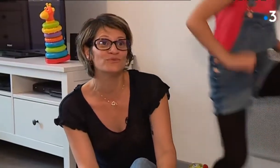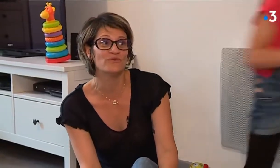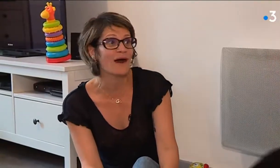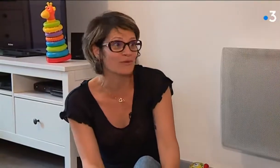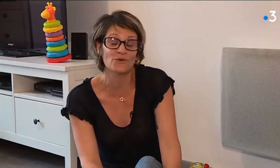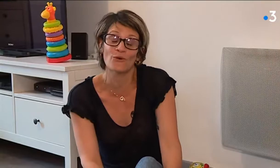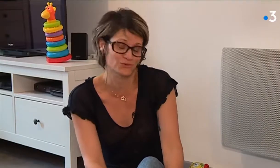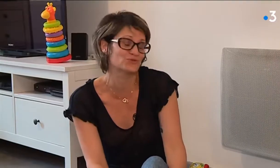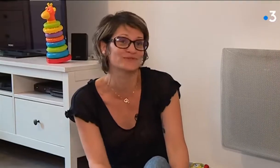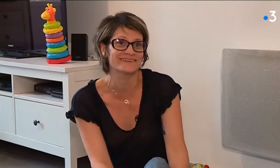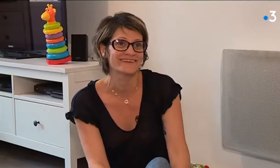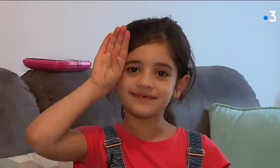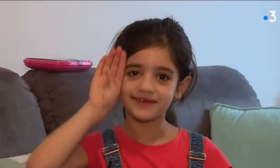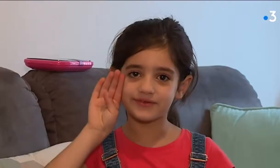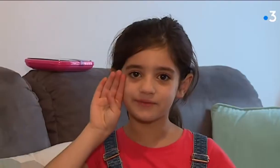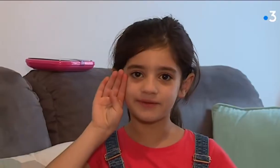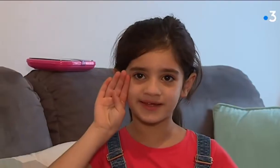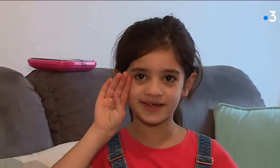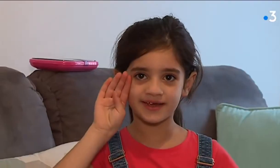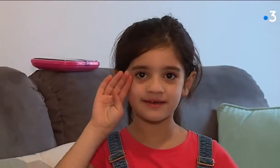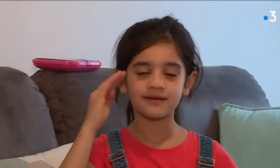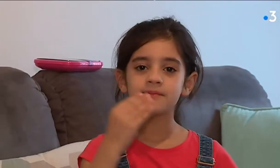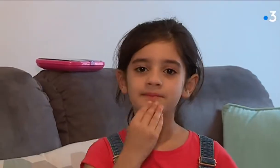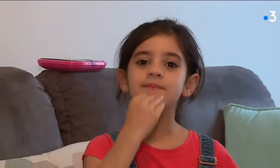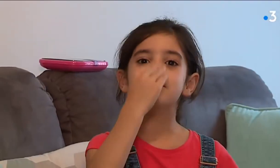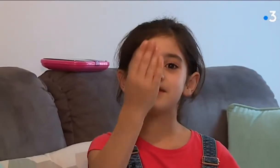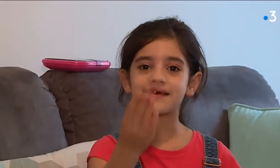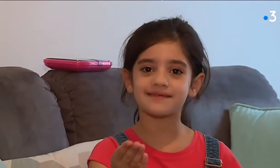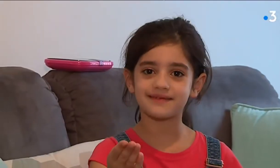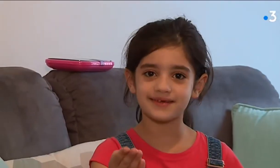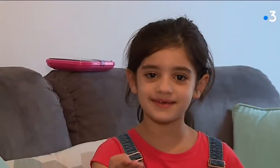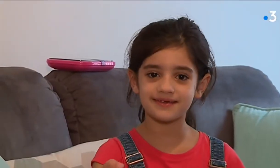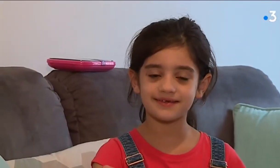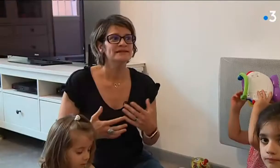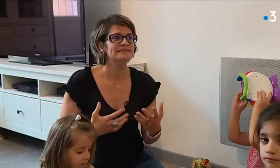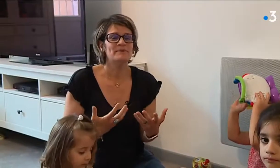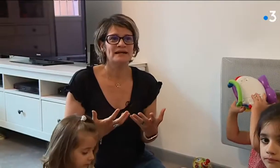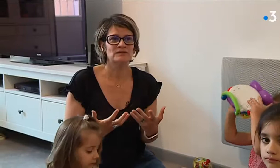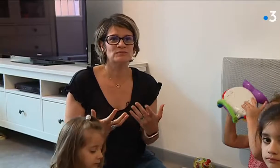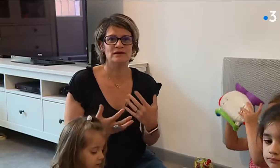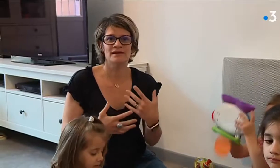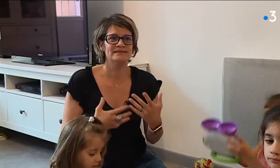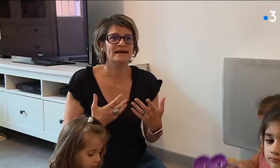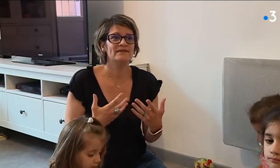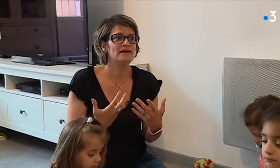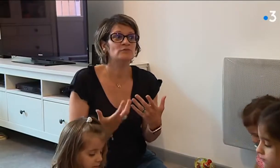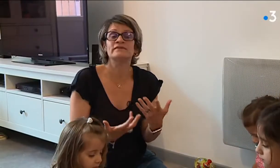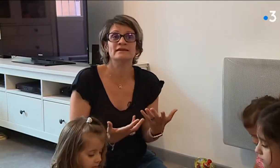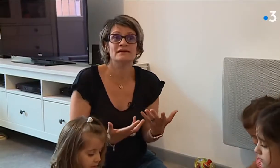pouvoir apprendre autre chose. S'il te plaît, merci. Si par exemple elles arrivent à demander, elle leur